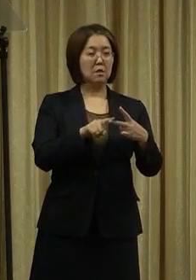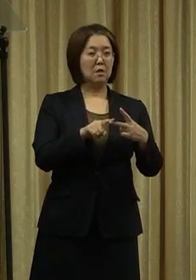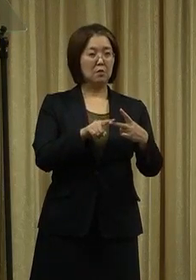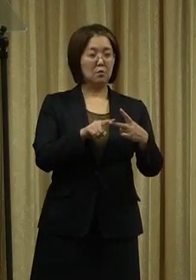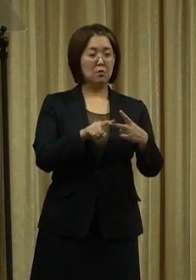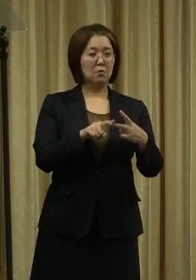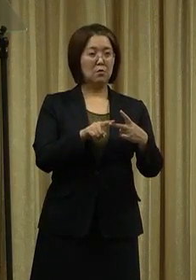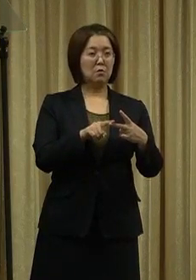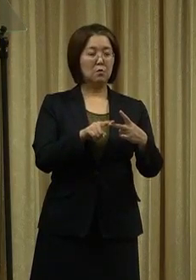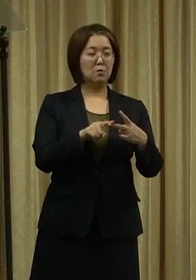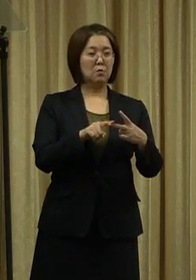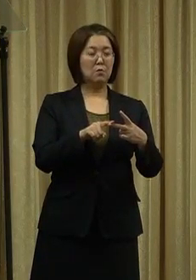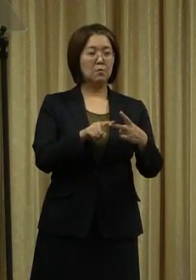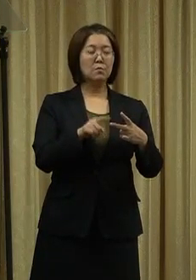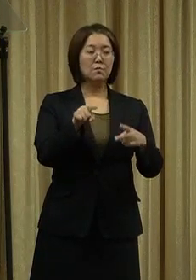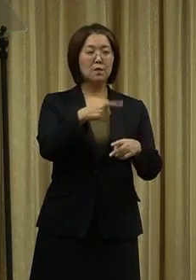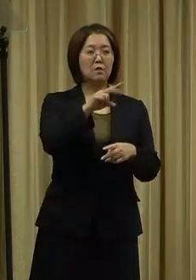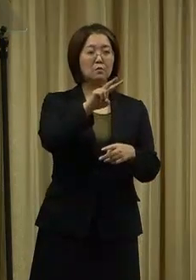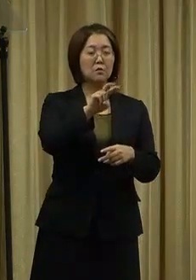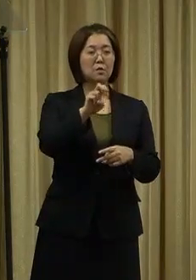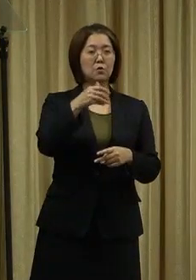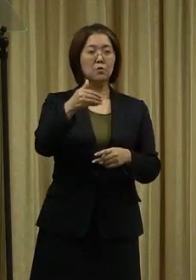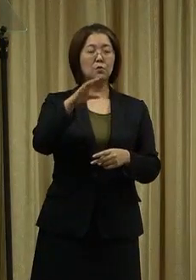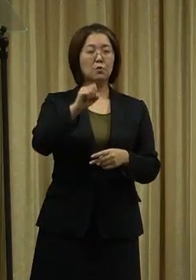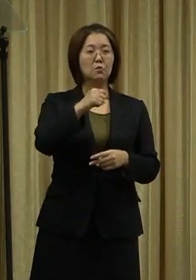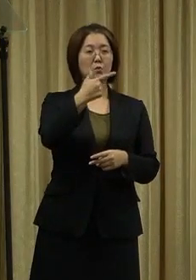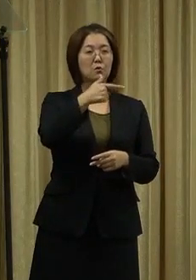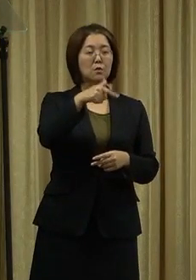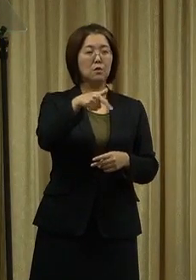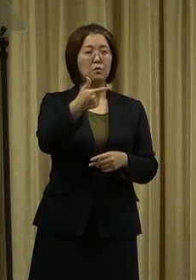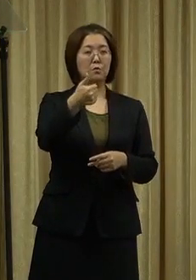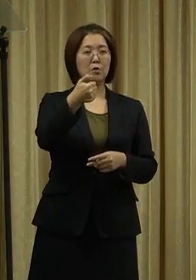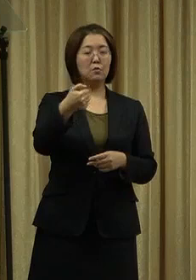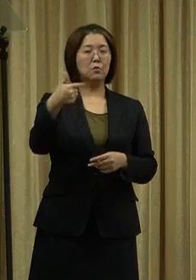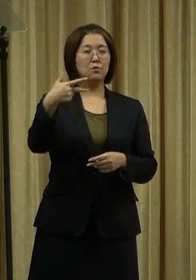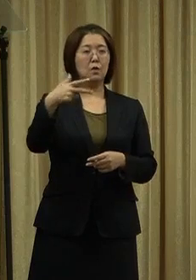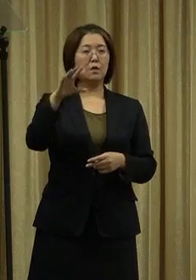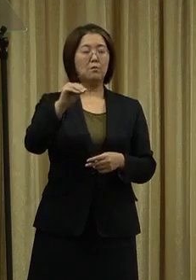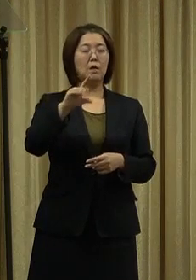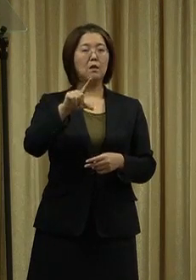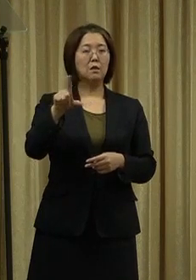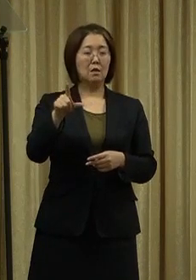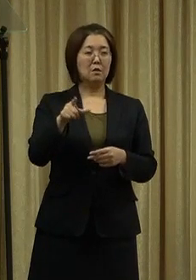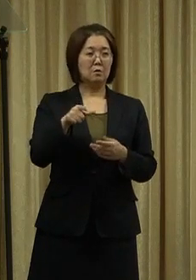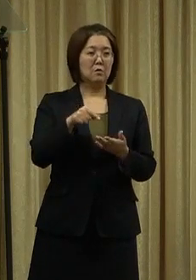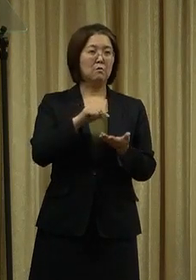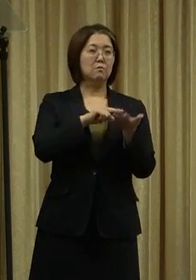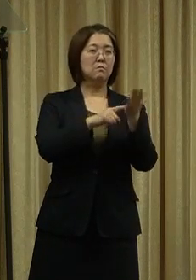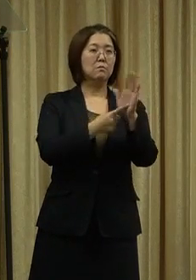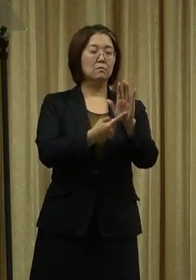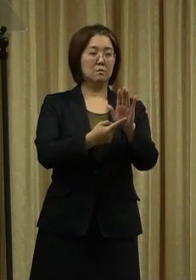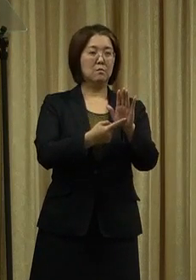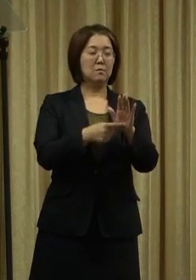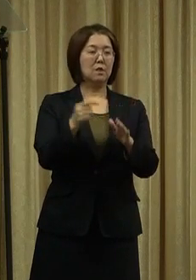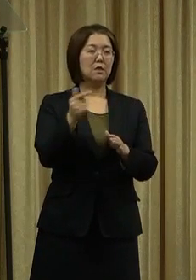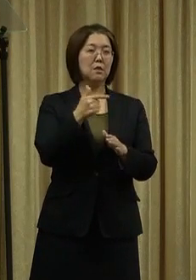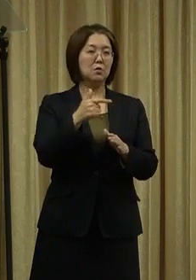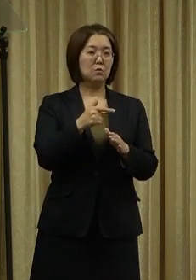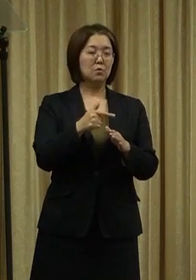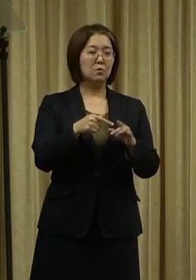案の合計で129億6657万円を計上しております。迅速な